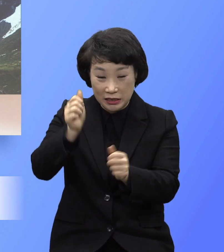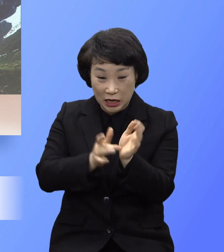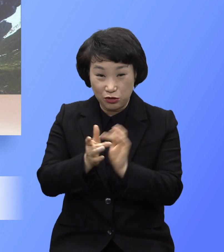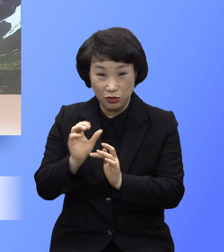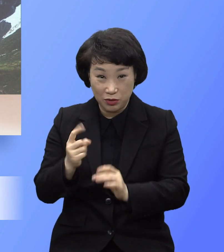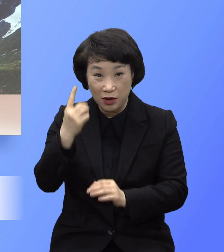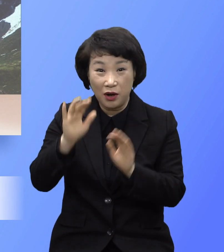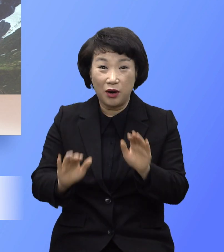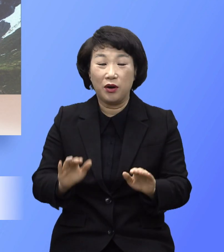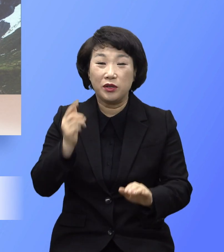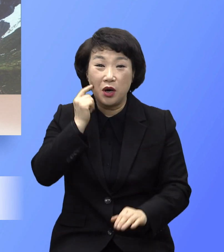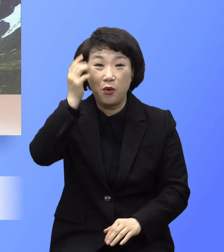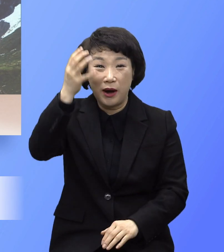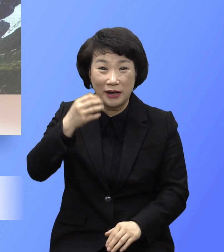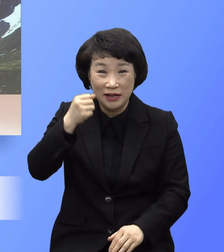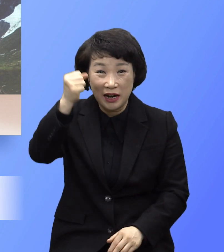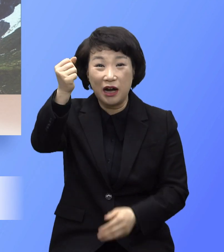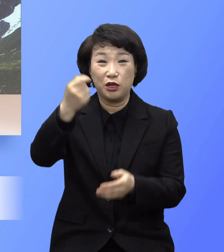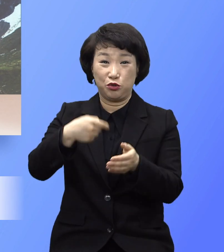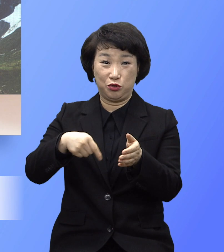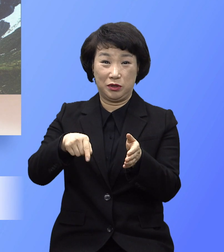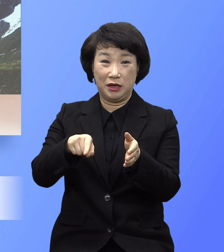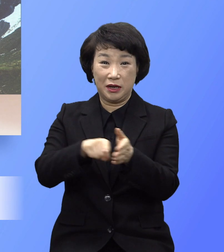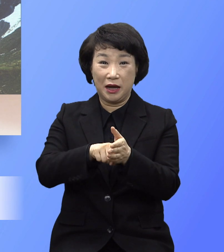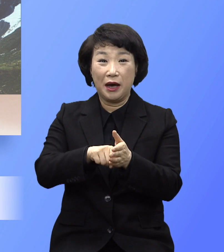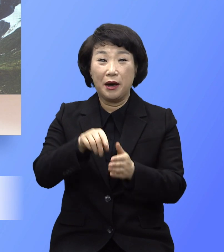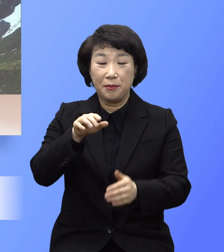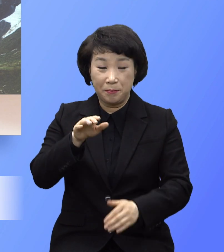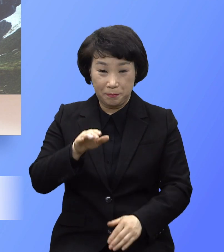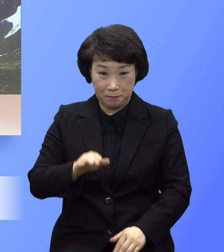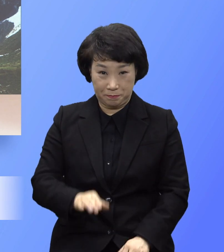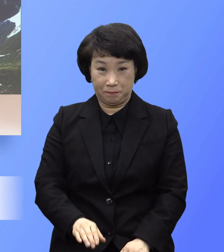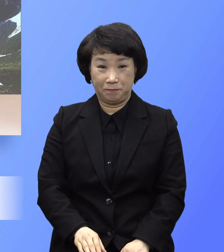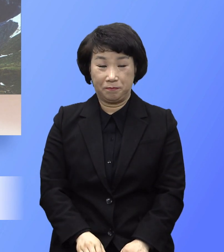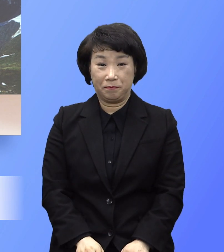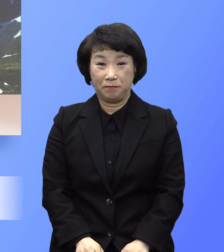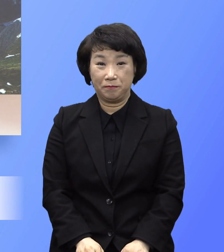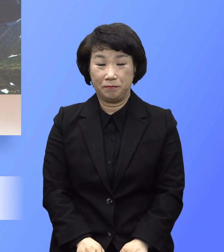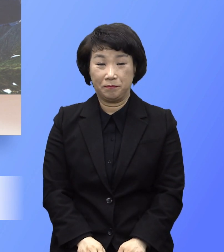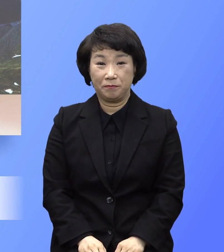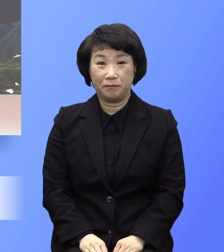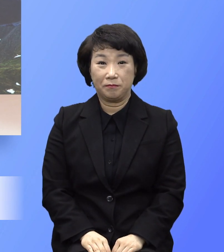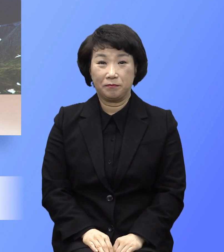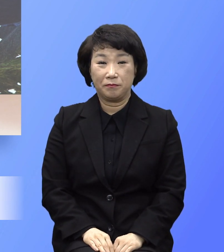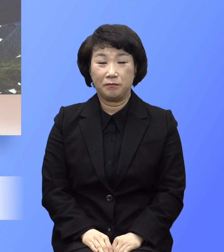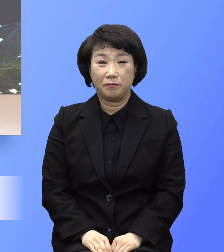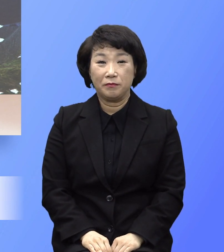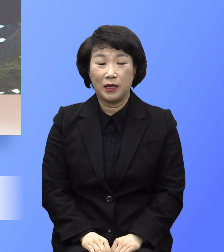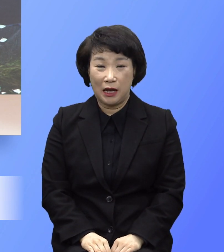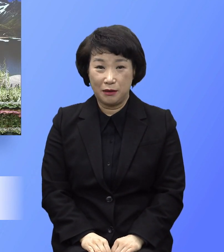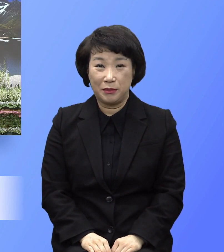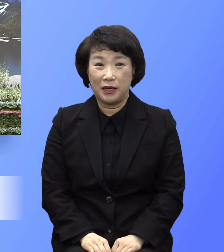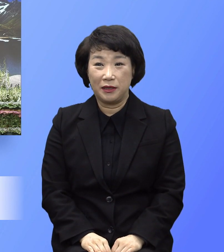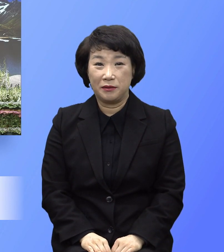아들을 인하여 영광을 얻으시게 하려